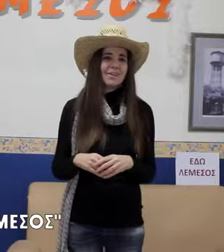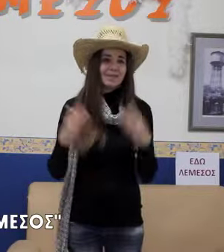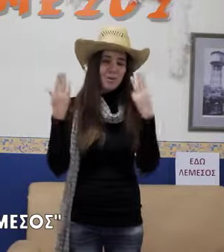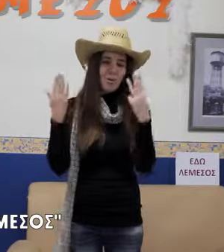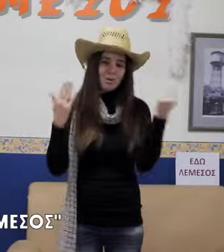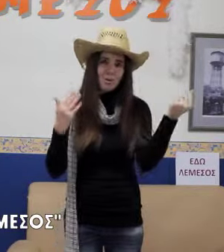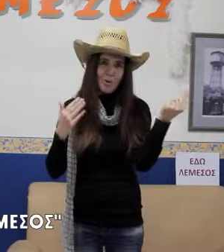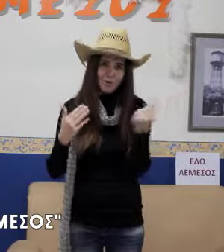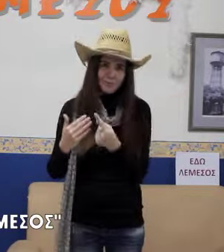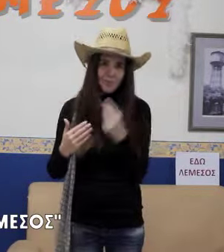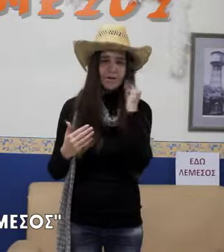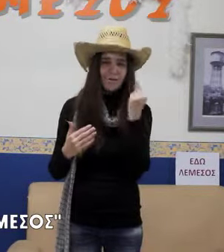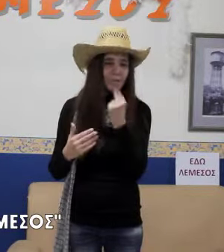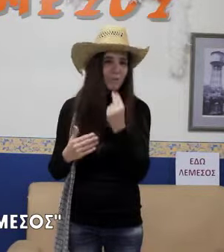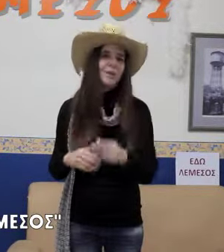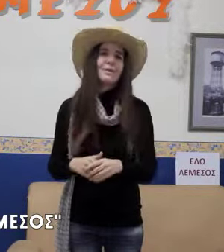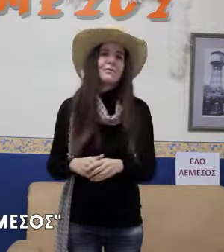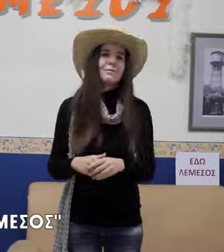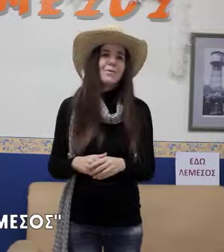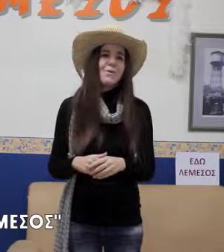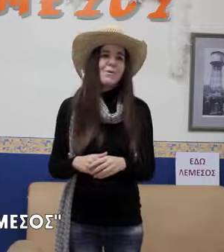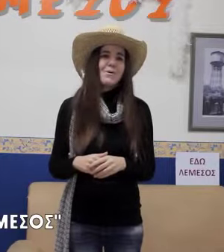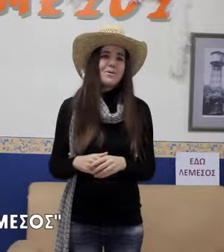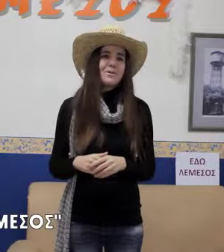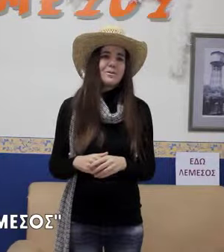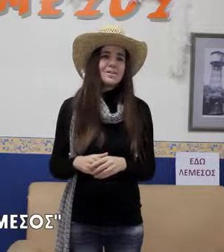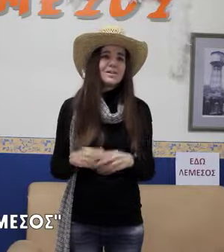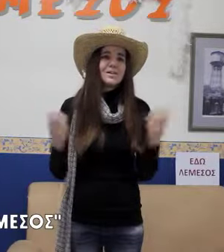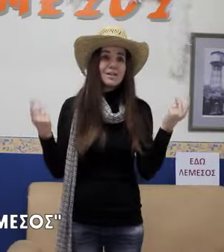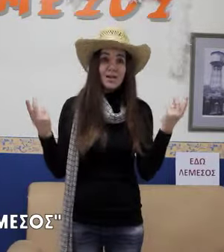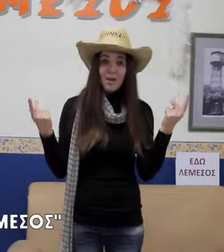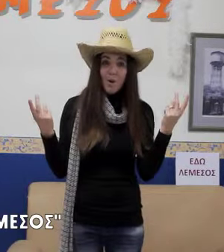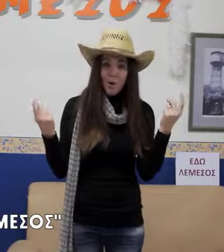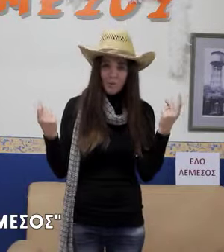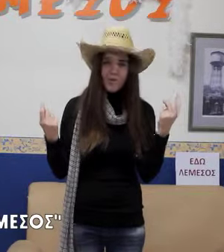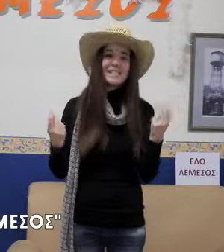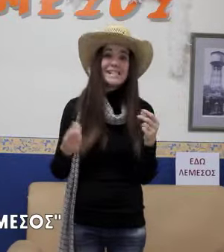8:30 το απόγευμα, ο χορός της Τρίτης,